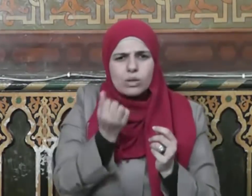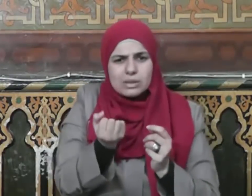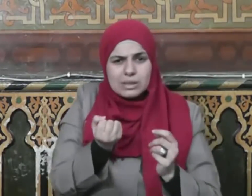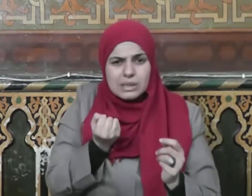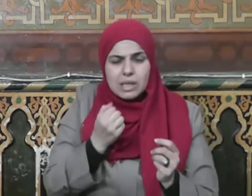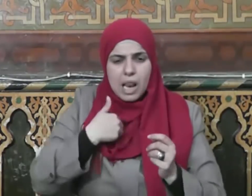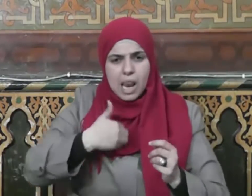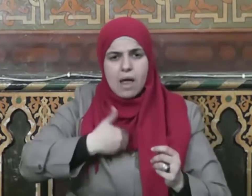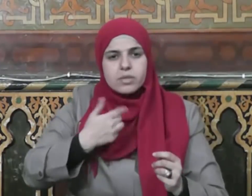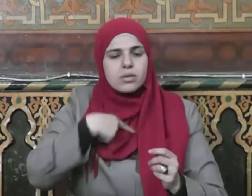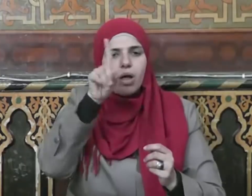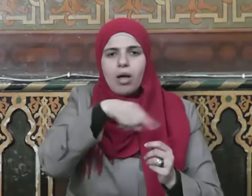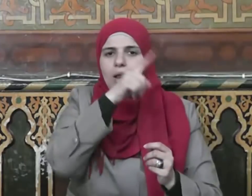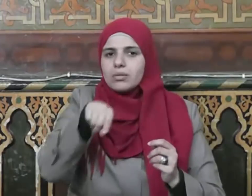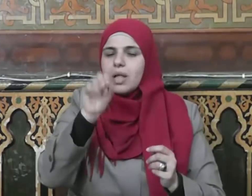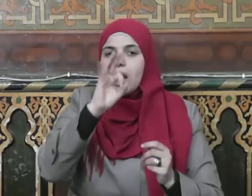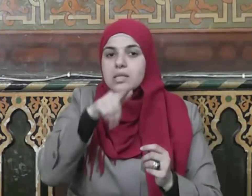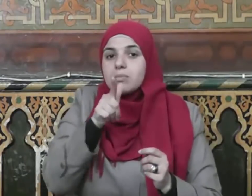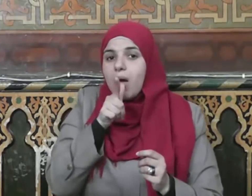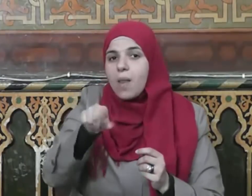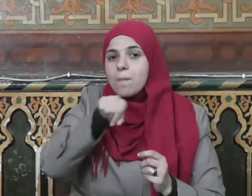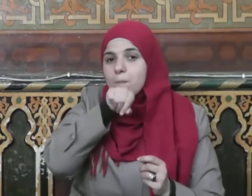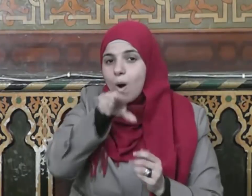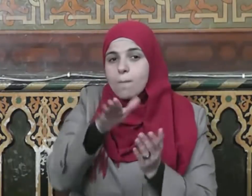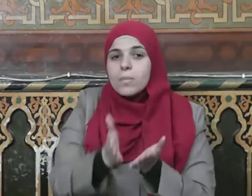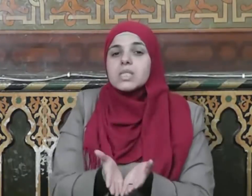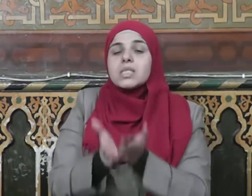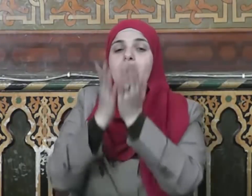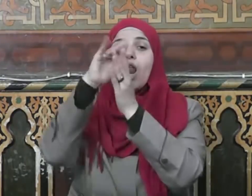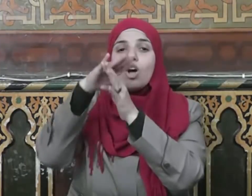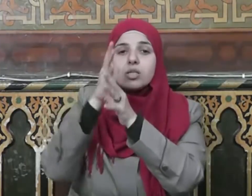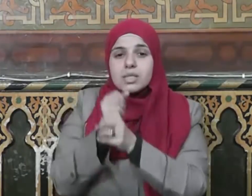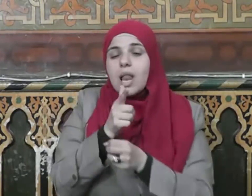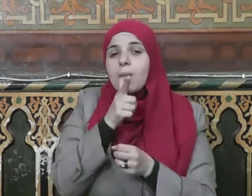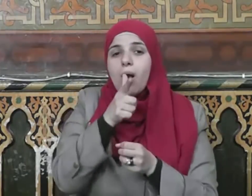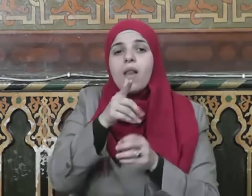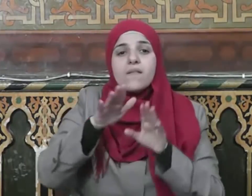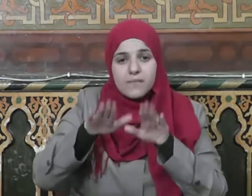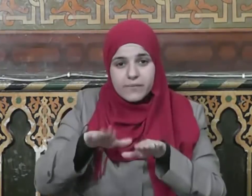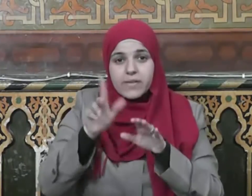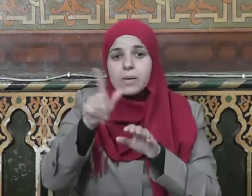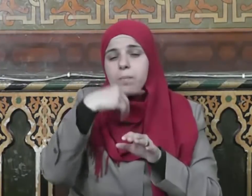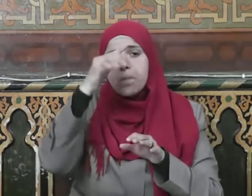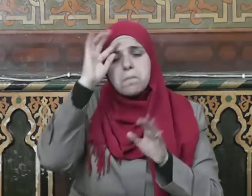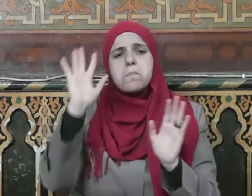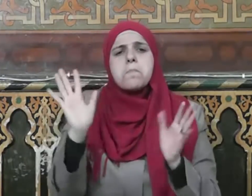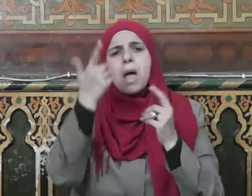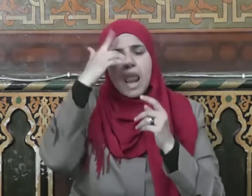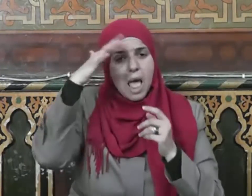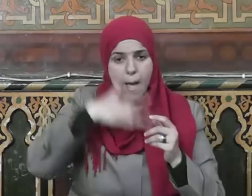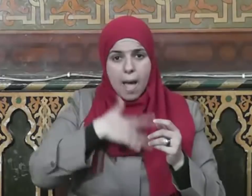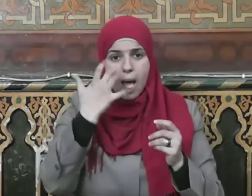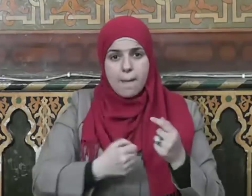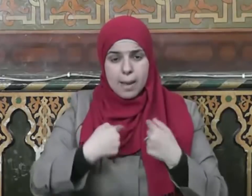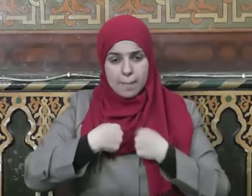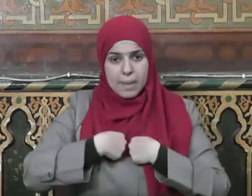والأنانية، حيث يقول نبينا صلى الله عليه وسلم: ما آمن بي من بات